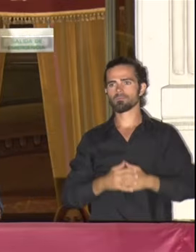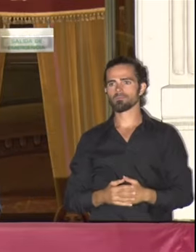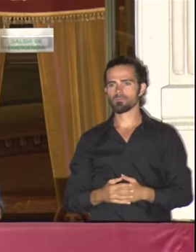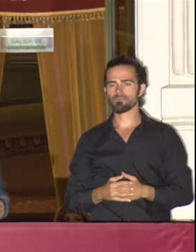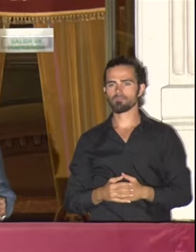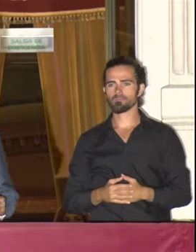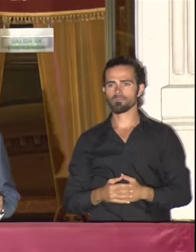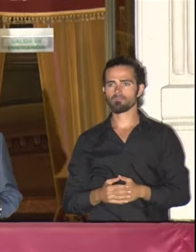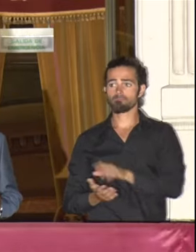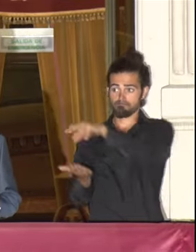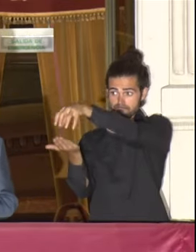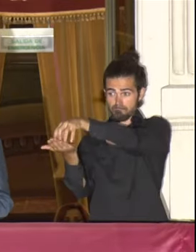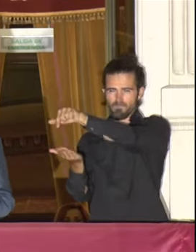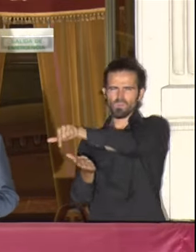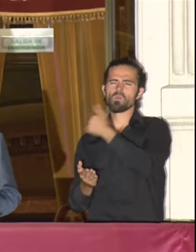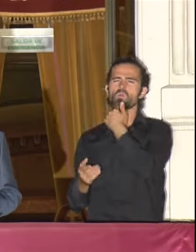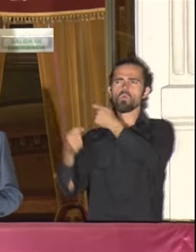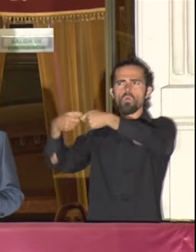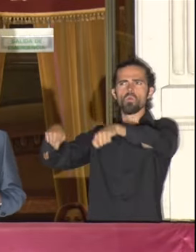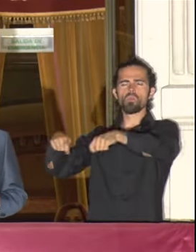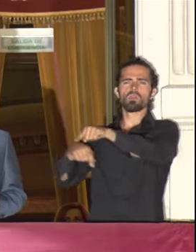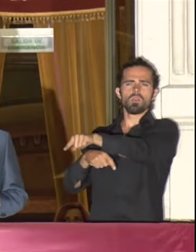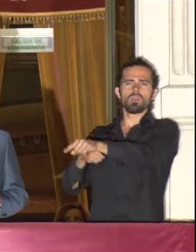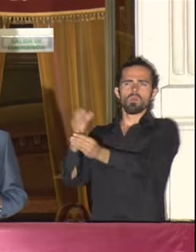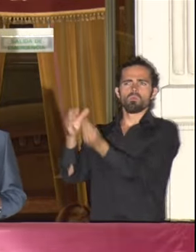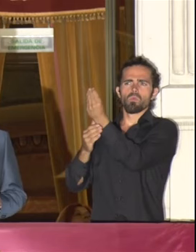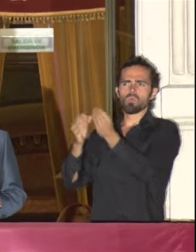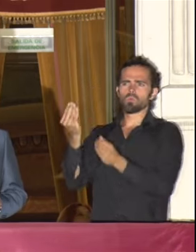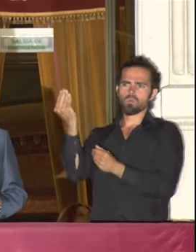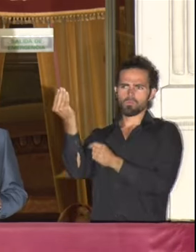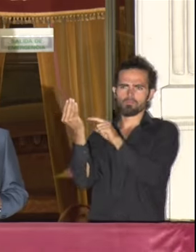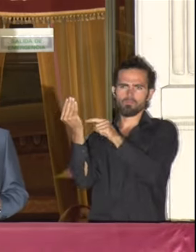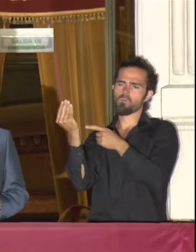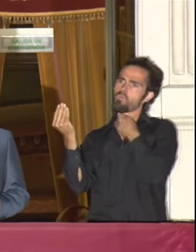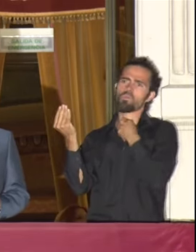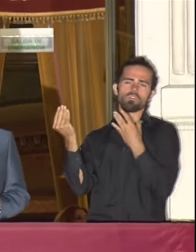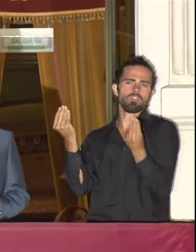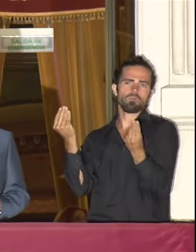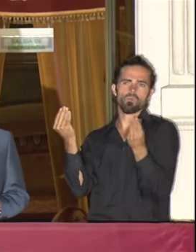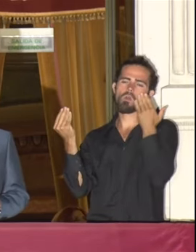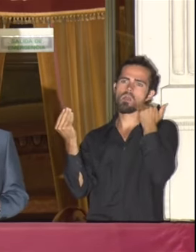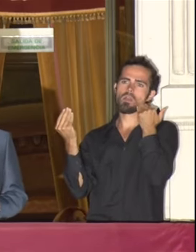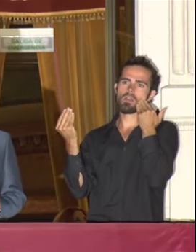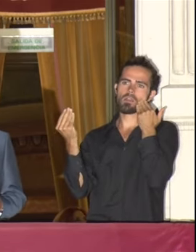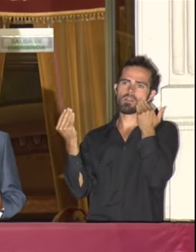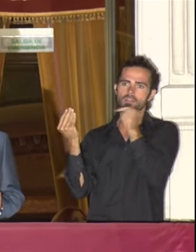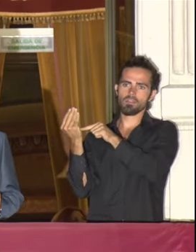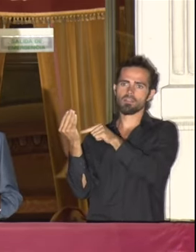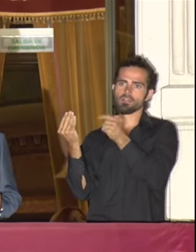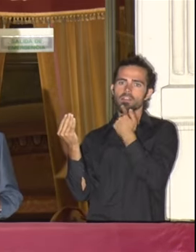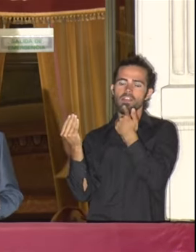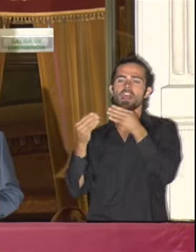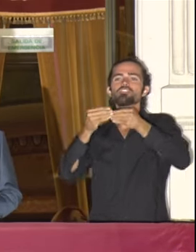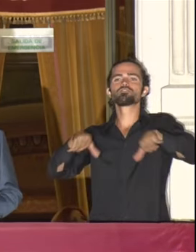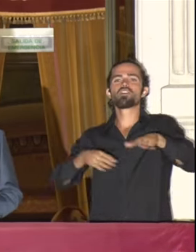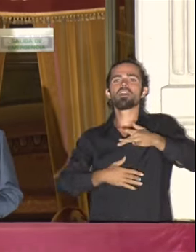Hay una pieza en ese museo que a mí me gusta mucho y que le tengo cariño. Es una pieza que nos habla de la historia de amor.